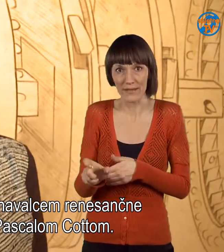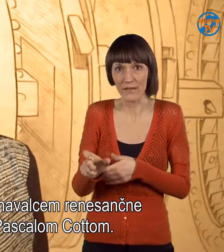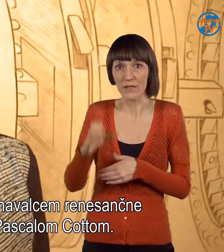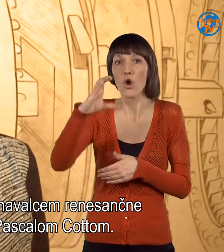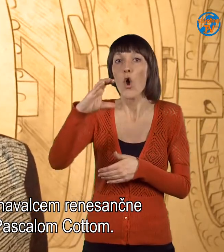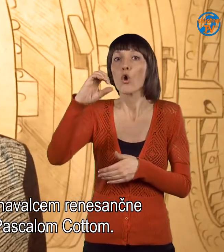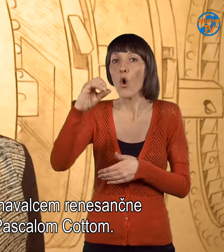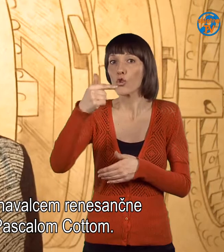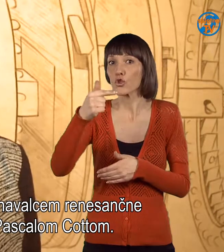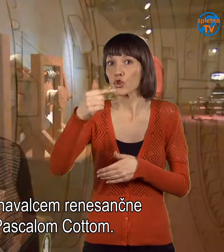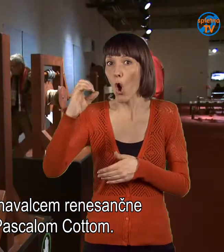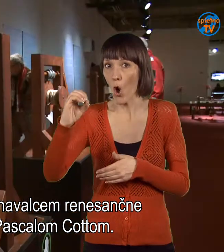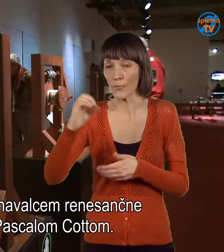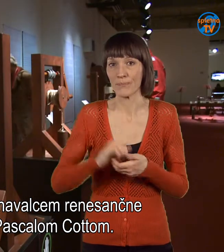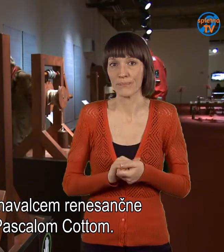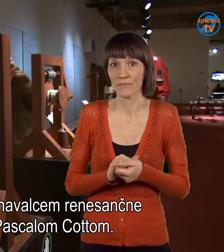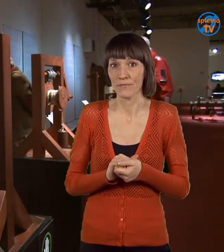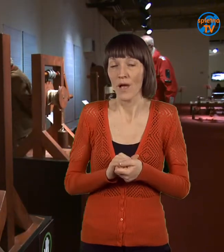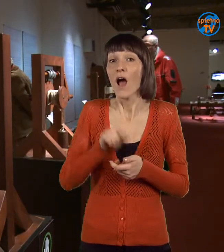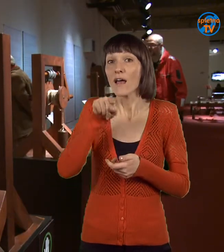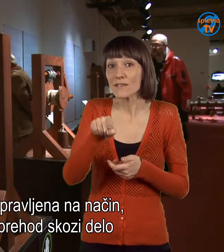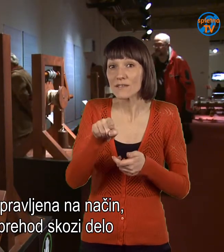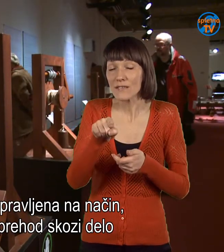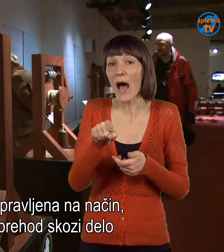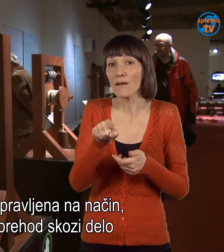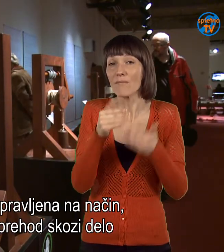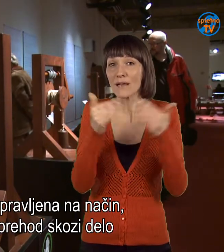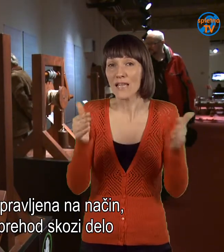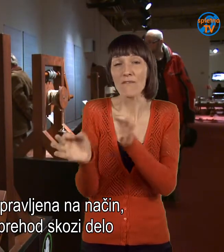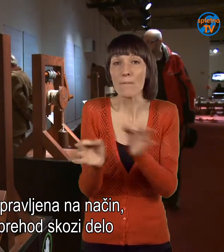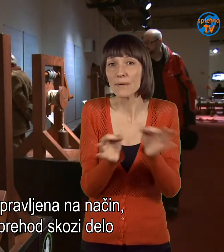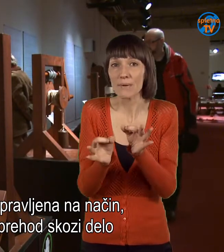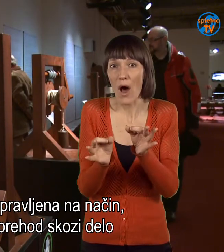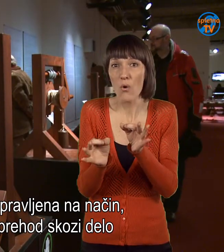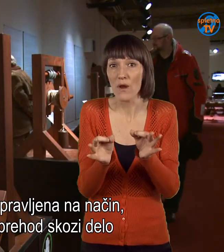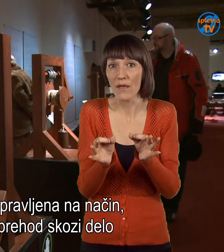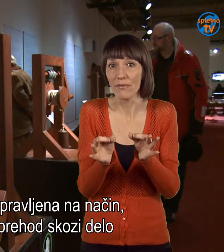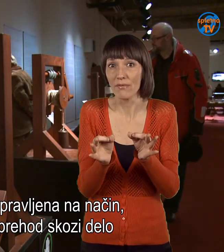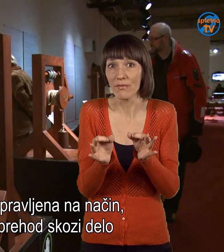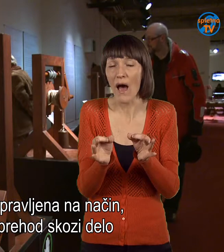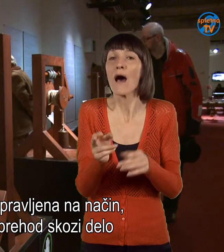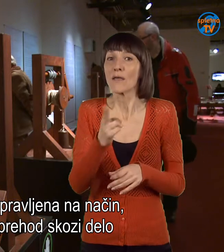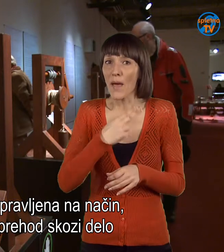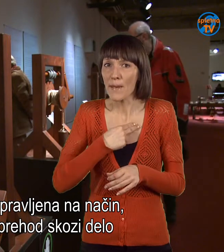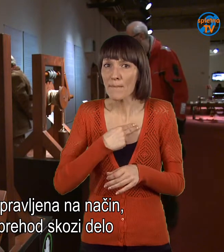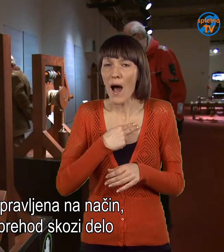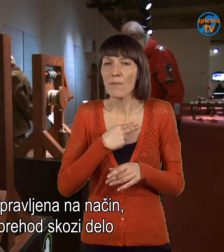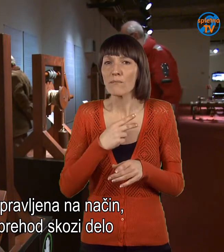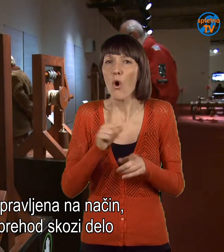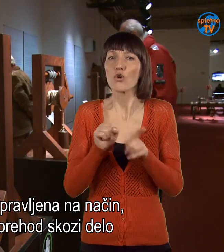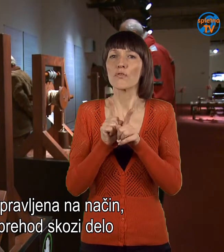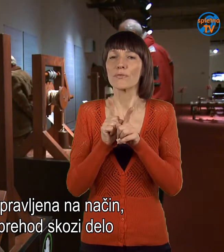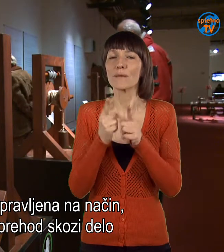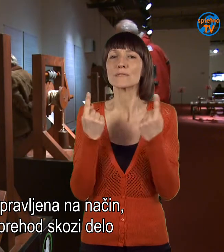Cotom. Tako da je dejansko pripravljena na ta način, da res imamo sprehod